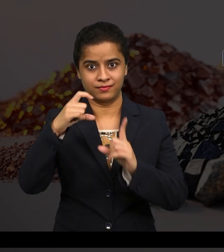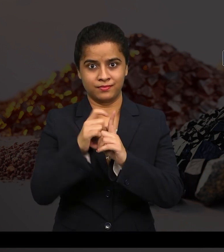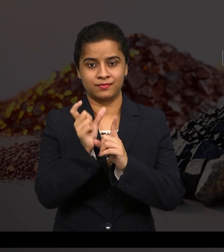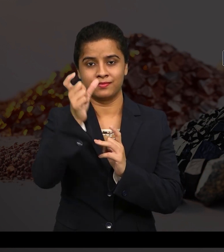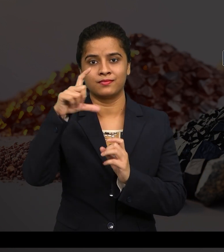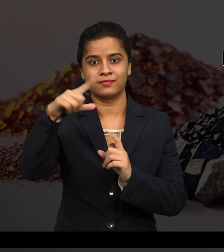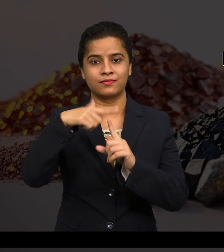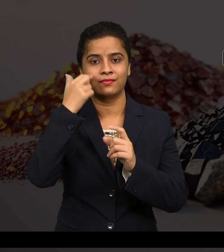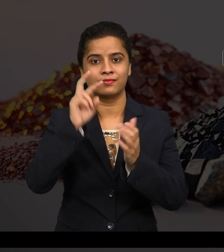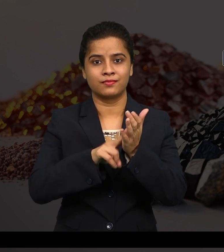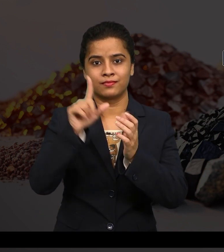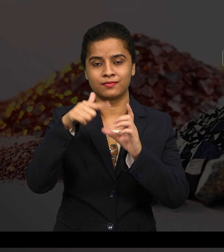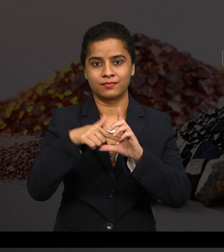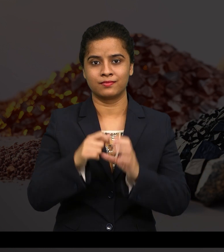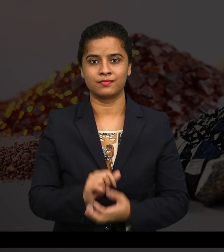స్థరణీయత,